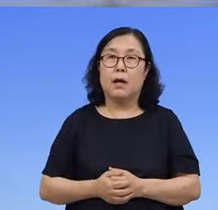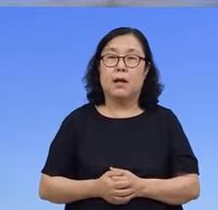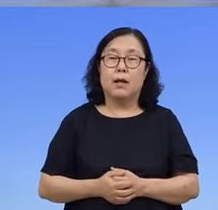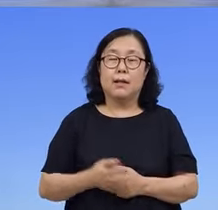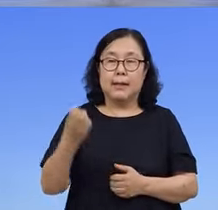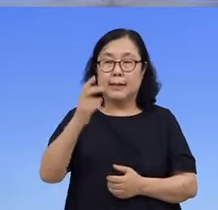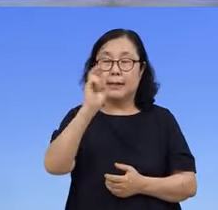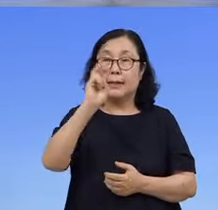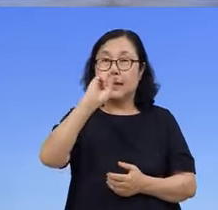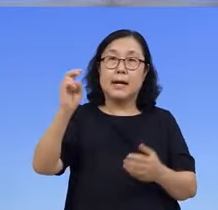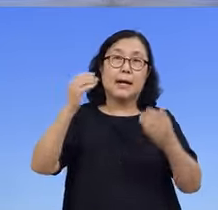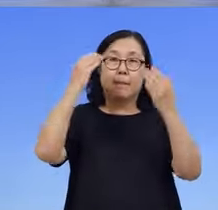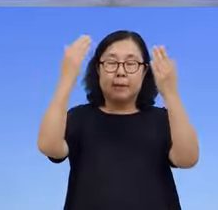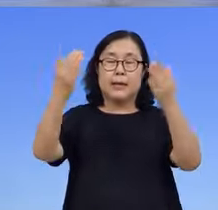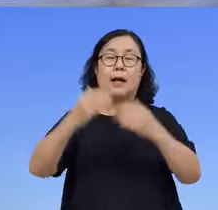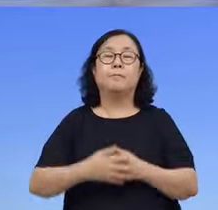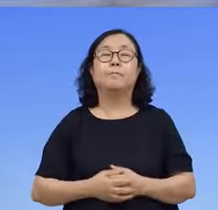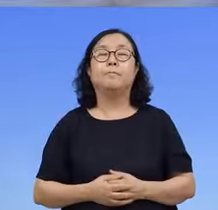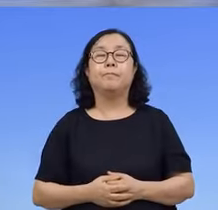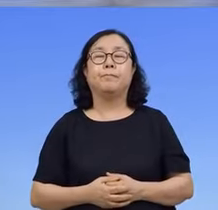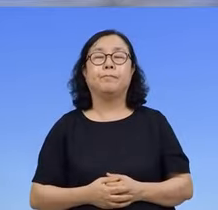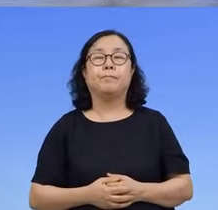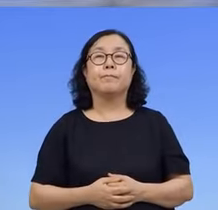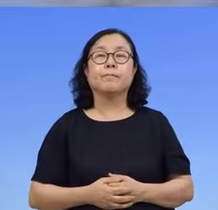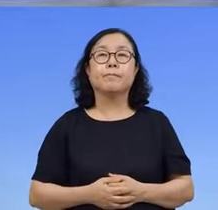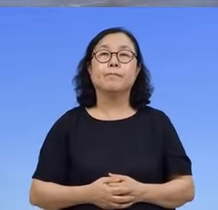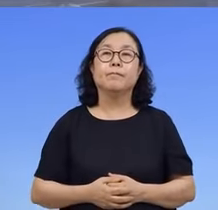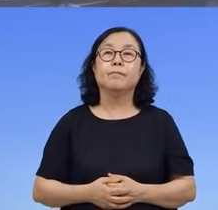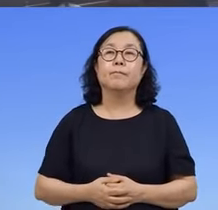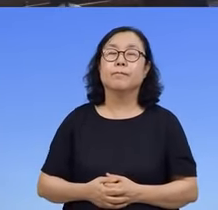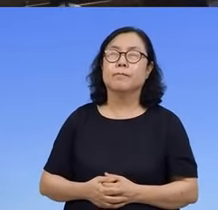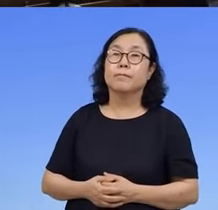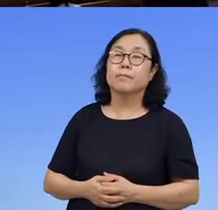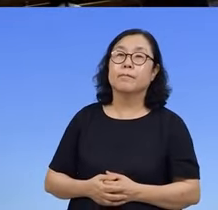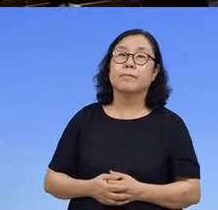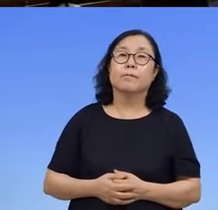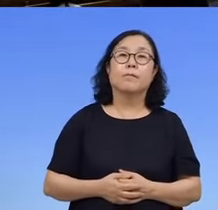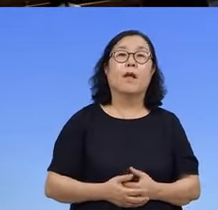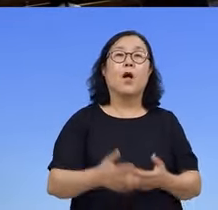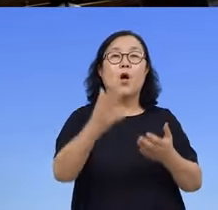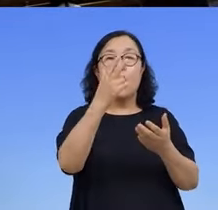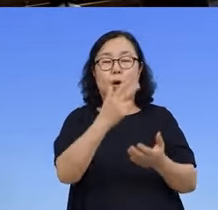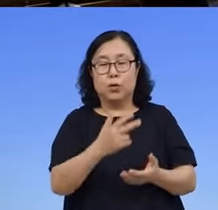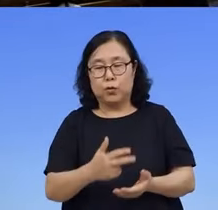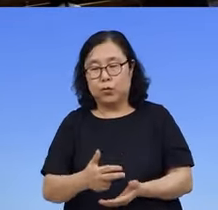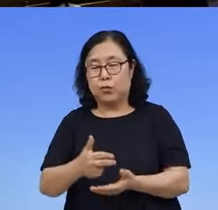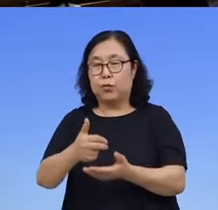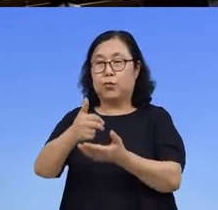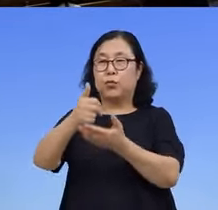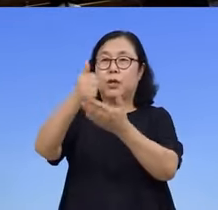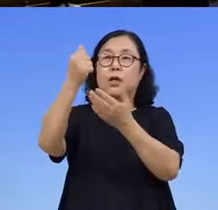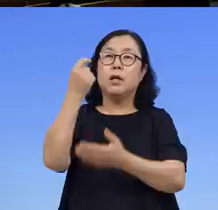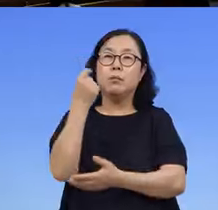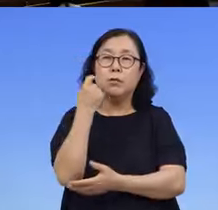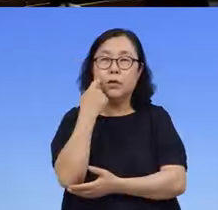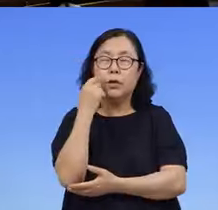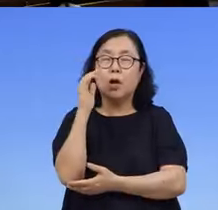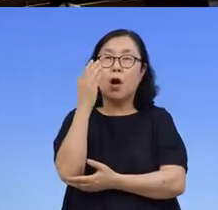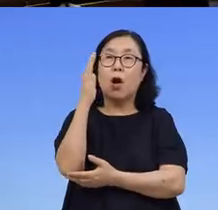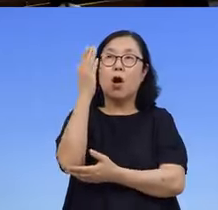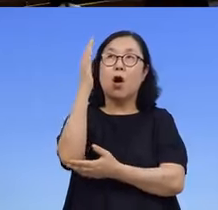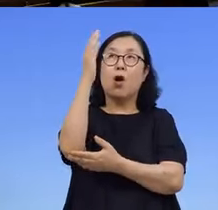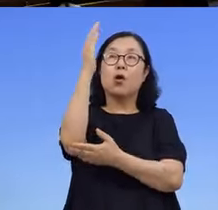그 주님을 우리 이렇게 찬양합니다. 주님은 영광의 왕, 주님은 평강의 왕.